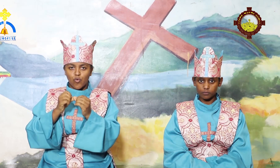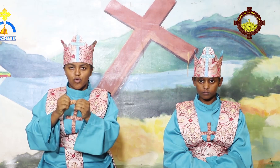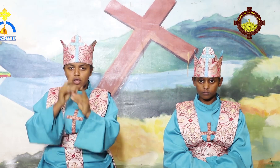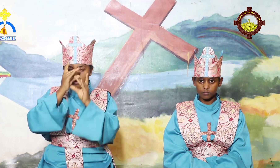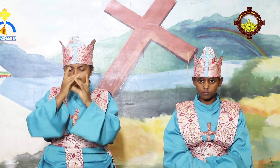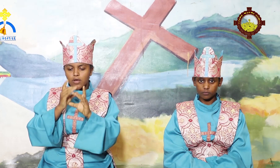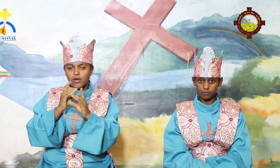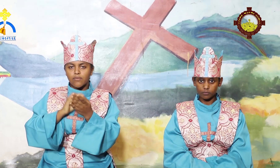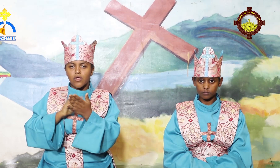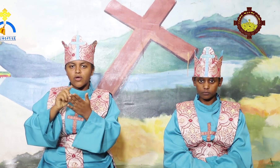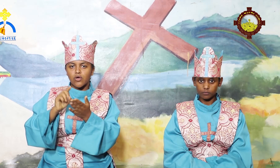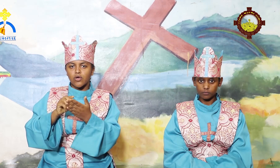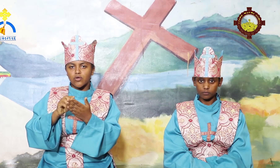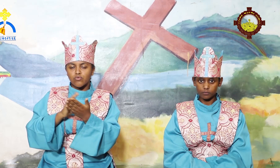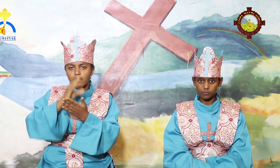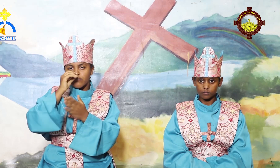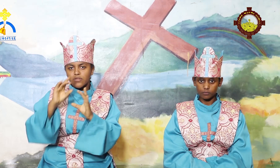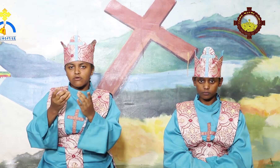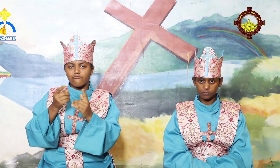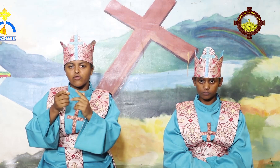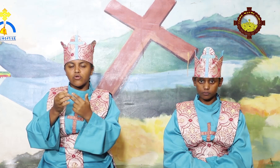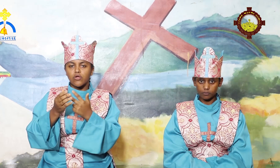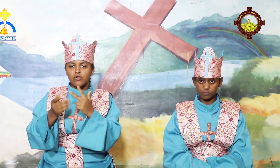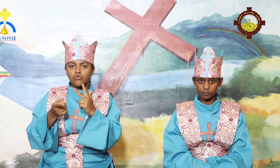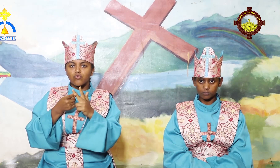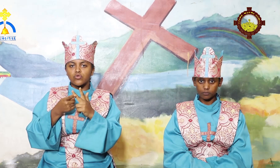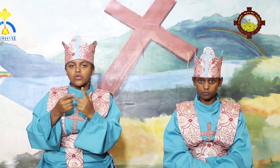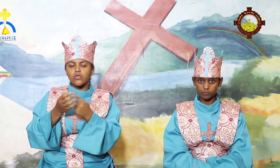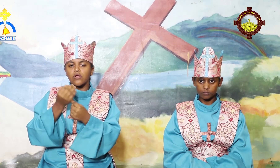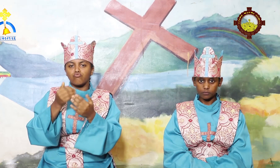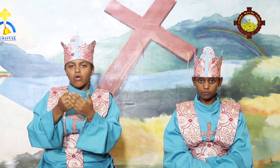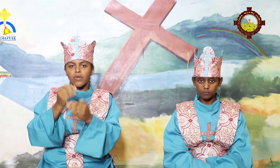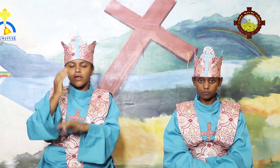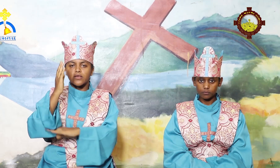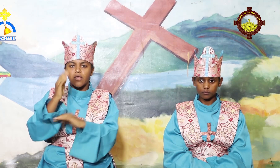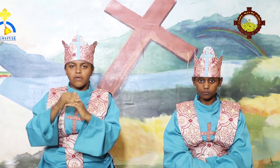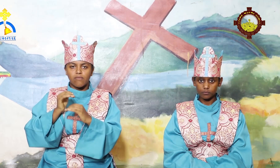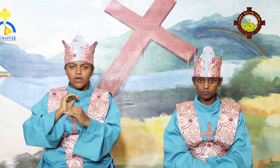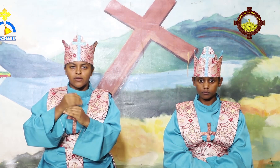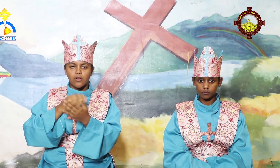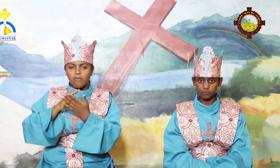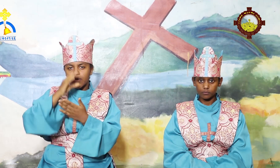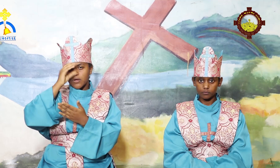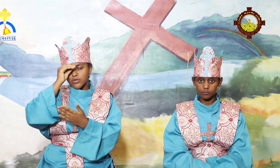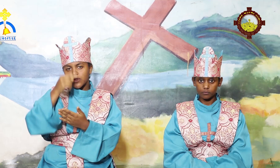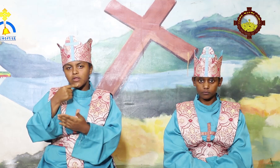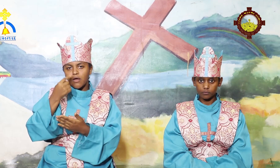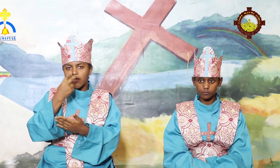የቆየነውን ክብረ ቅዱሳን ትምህርት ክፍል 3 ይዘንላችሁ ቀርበናል። እግዚአብሔር አምላካችን ለመምህራችን ተናጋሪ